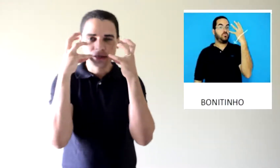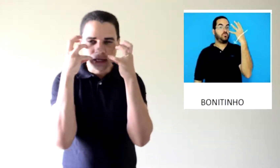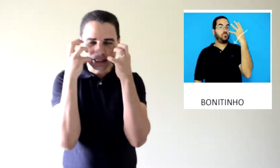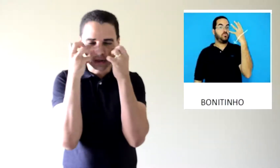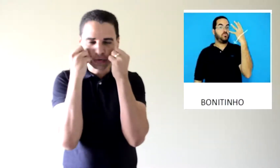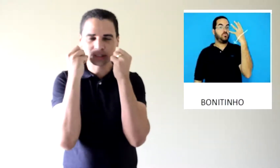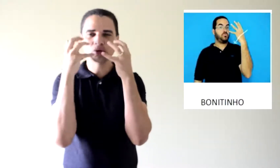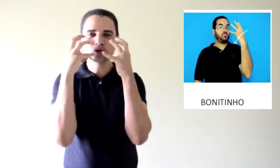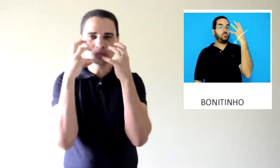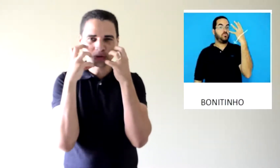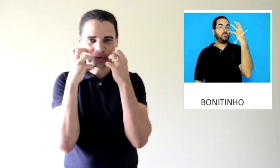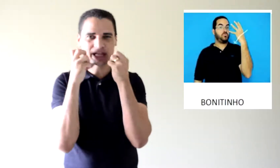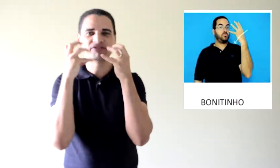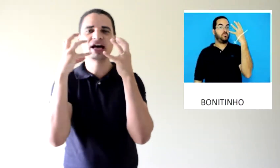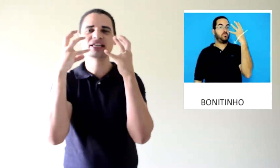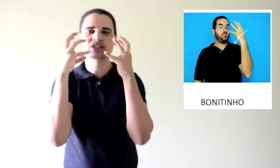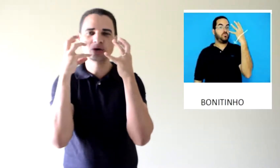essa junção dos músculos da face, ou